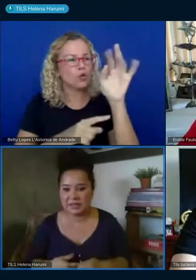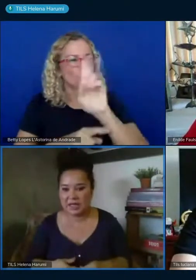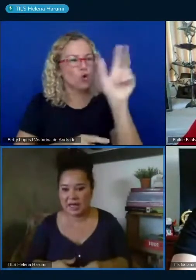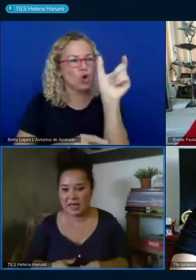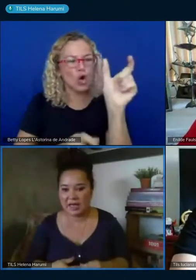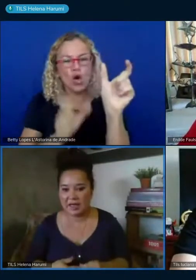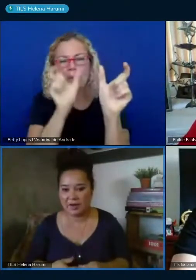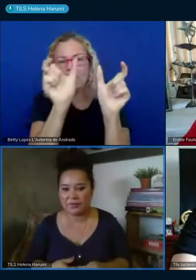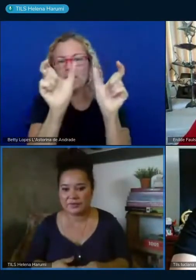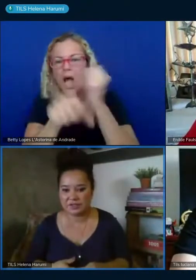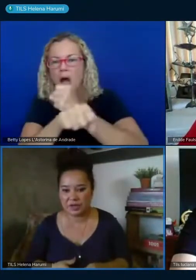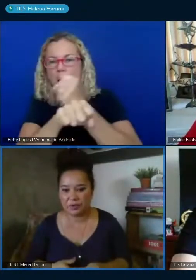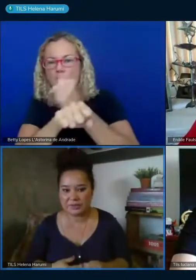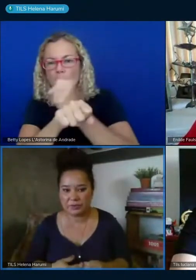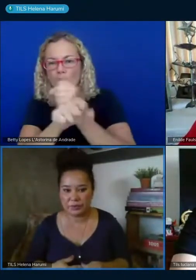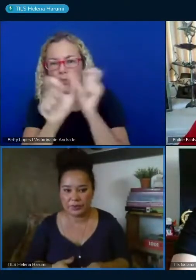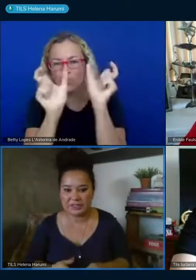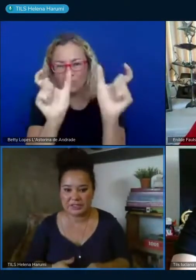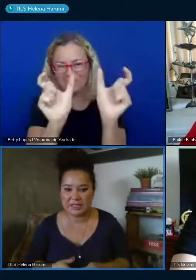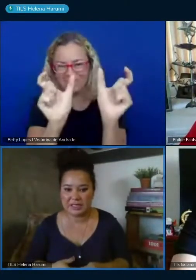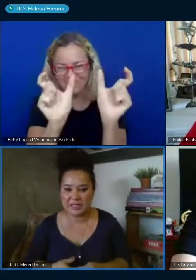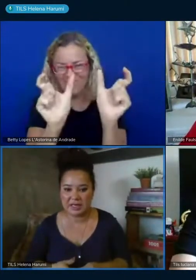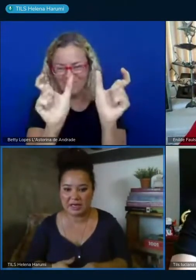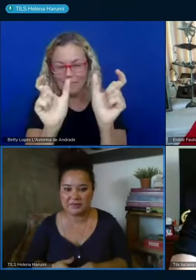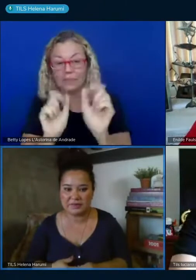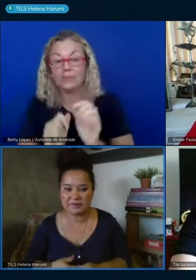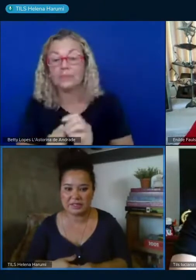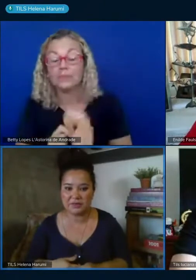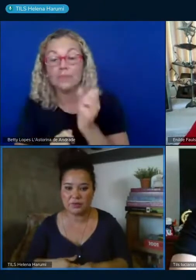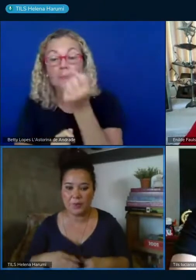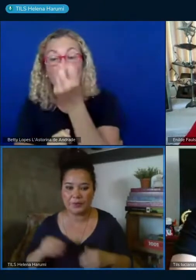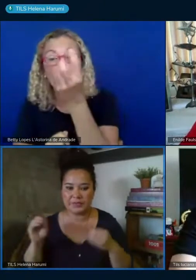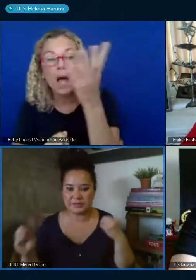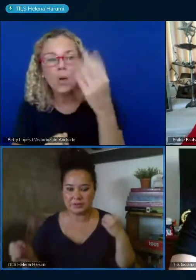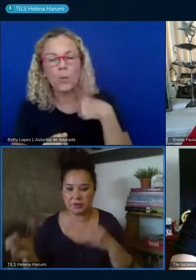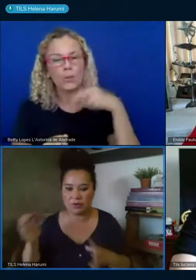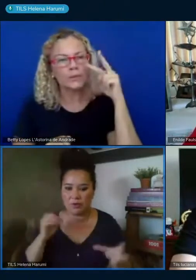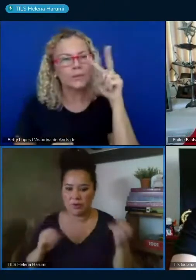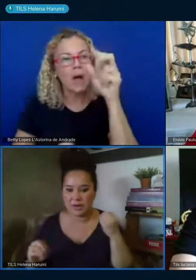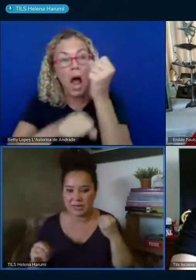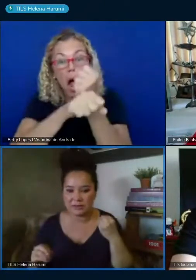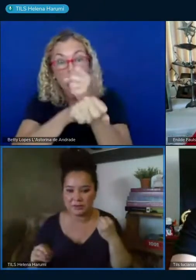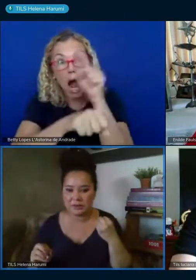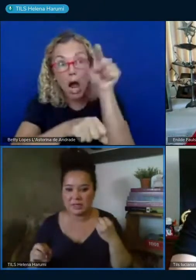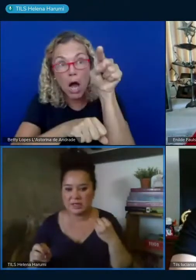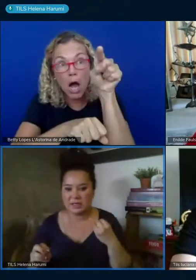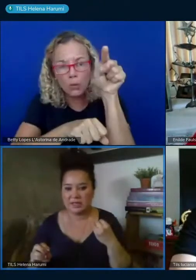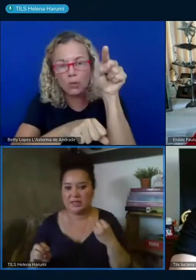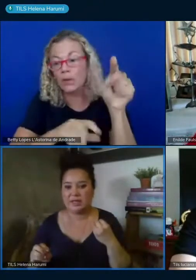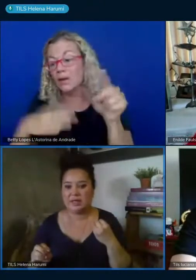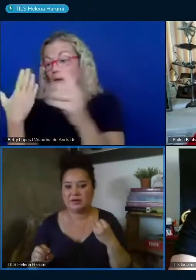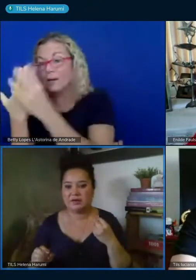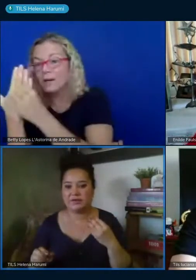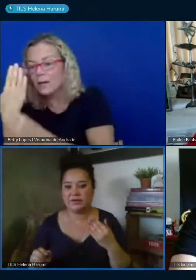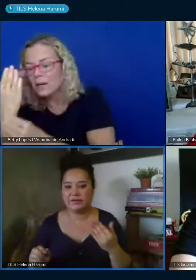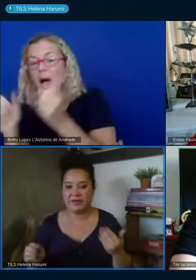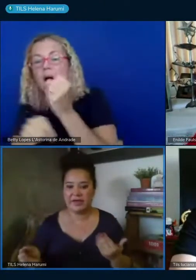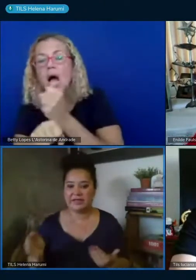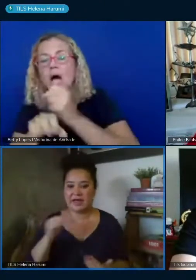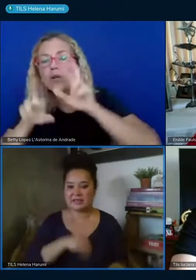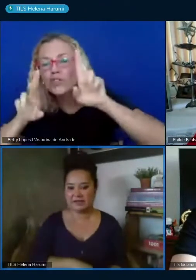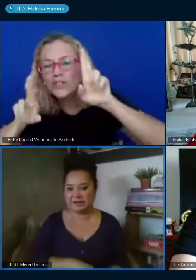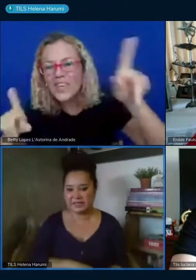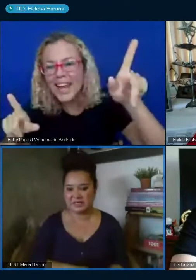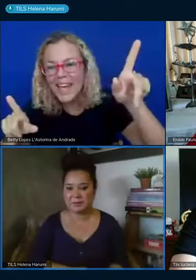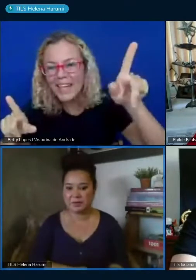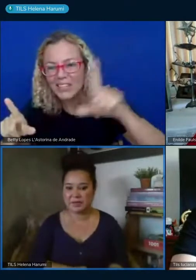fez, de alguns autores que às vezes você no corpo do texto colocou um ano, e quando eu fui